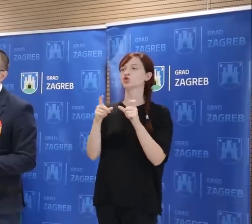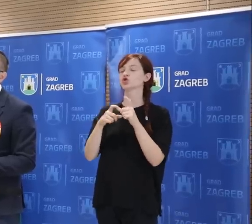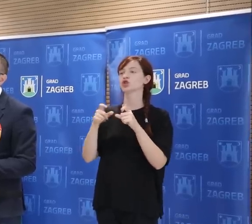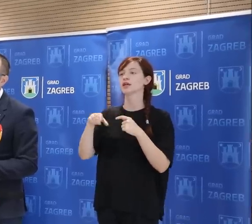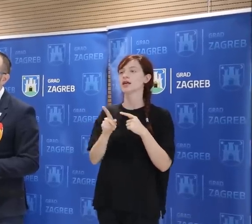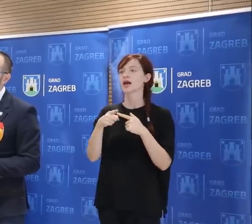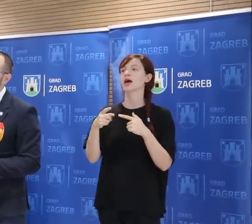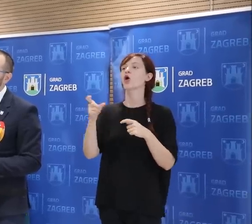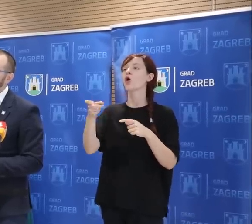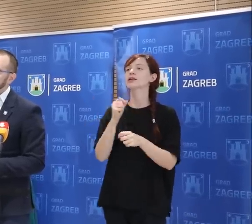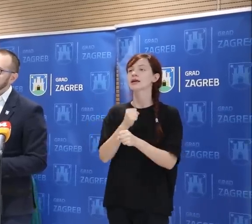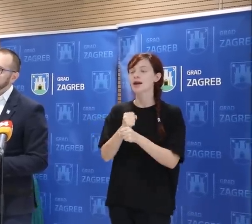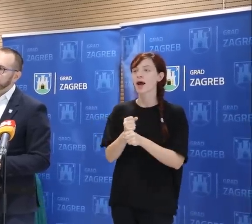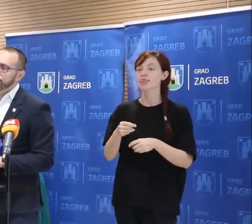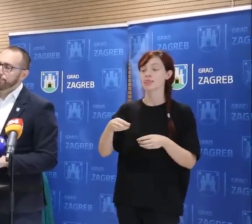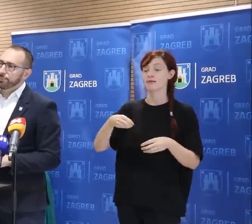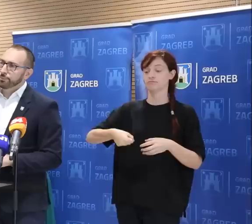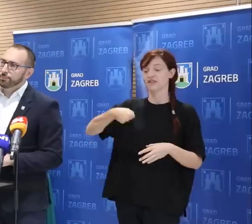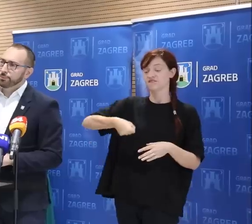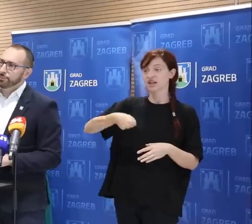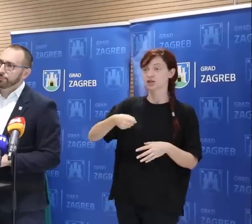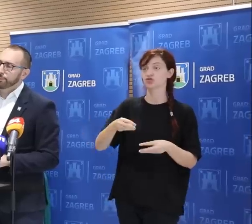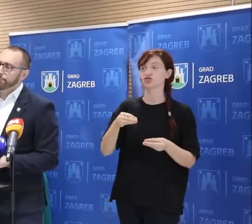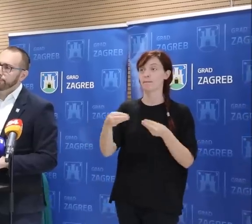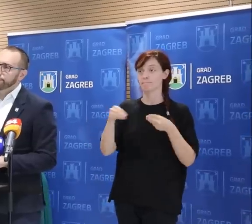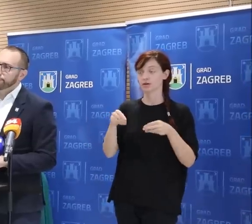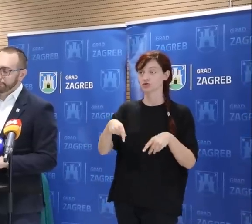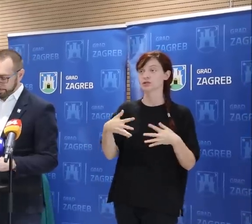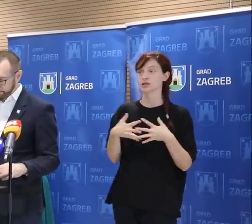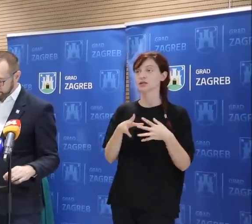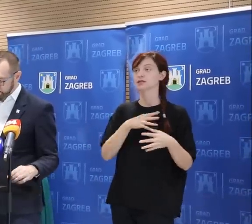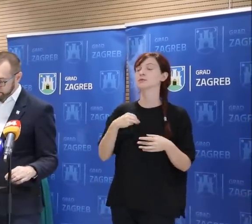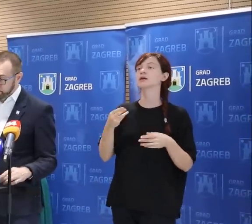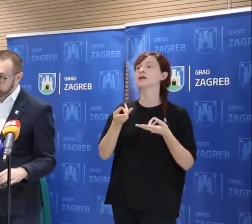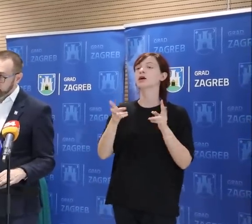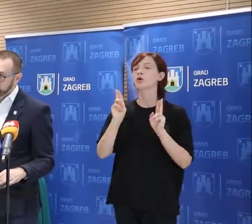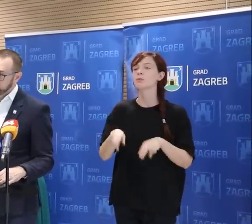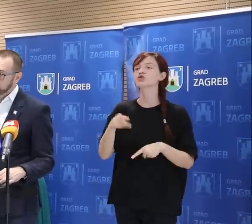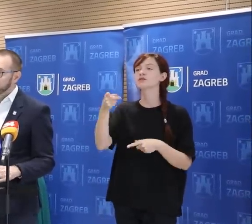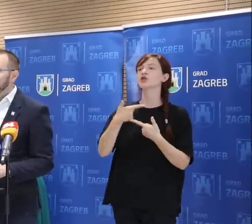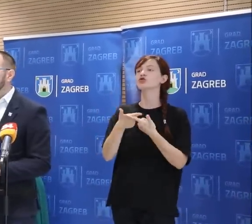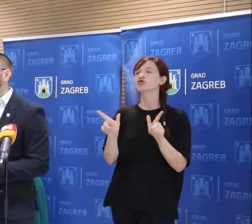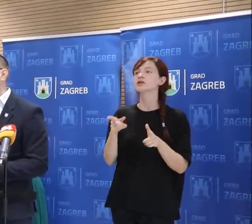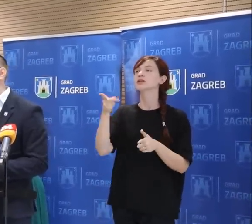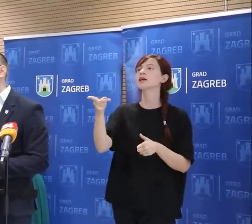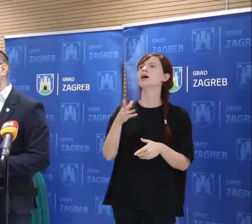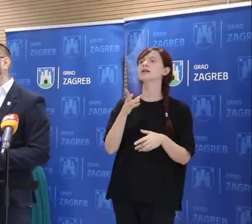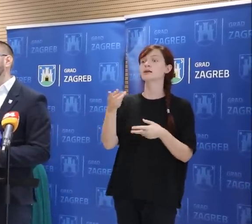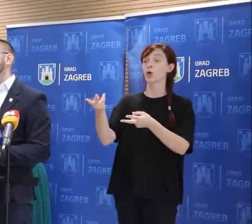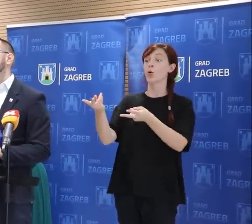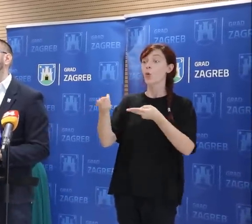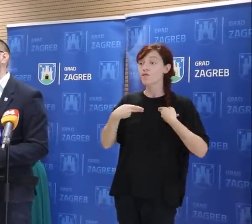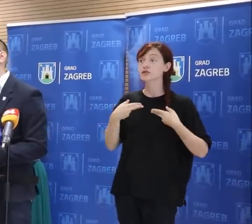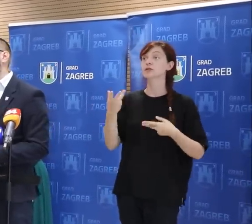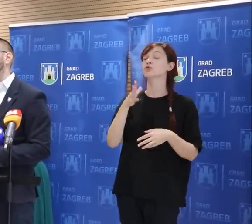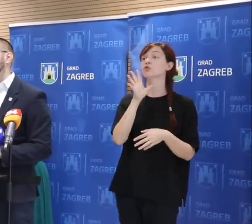Zagreb. Možete li komentirati, pošto nije zemlja unutar članice Europske unije, kako to da dozvoljavate da Bosna i Hercegovina izvozi